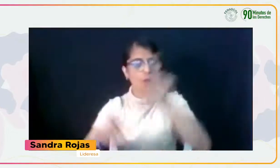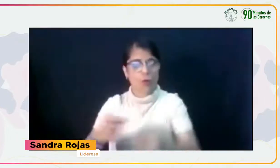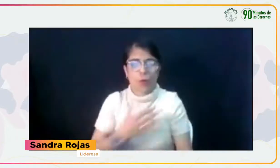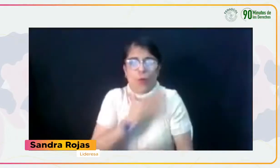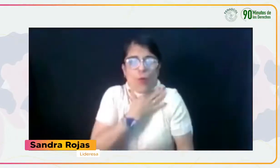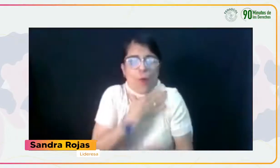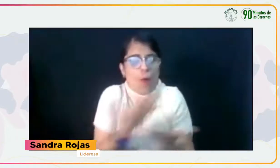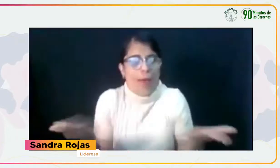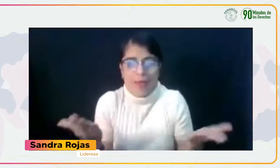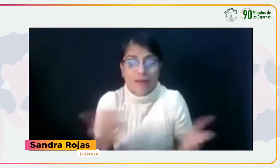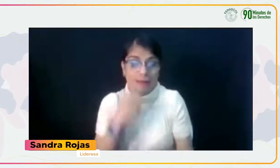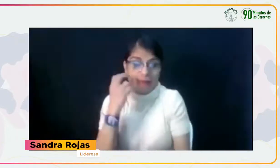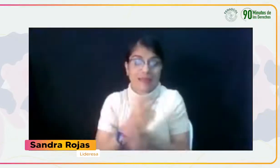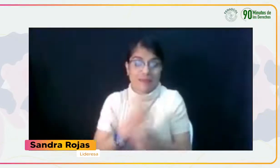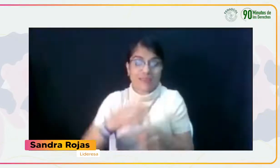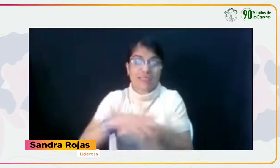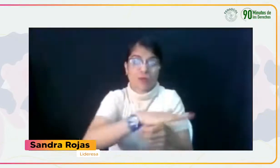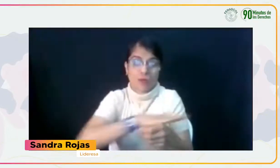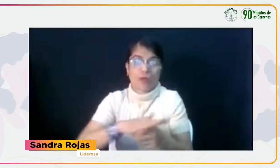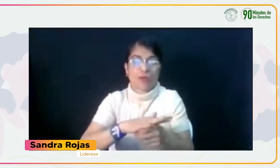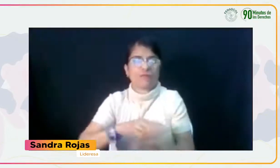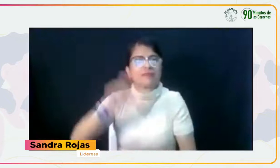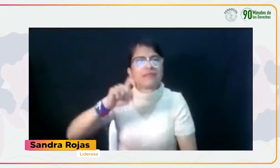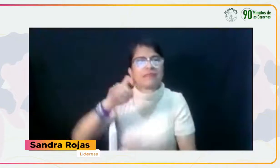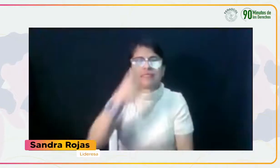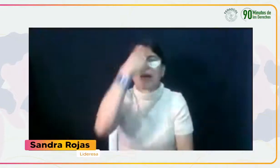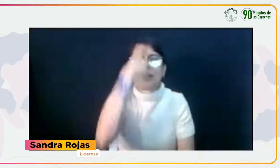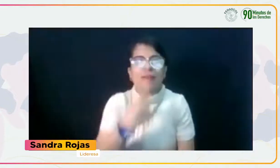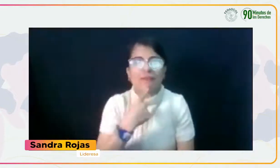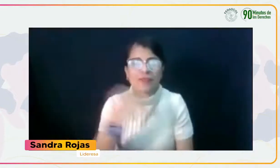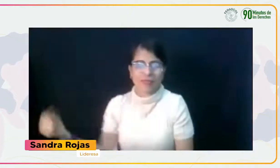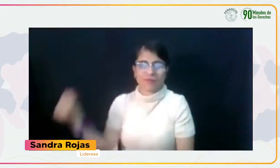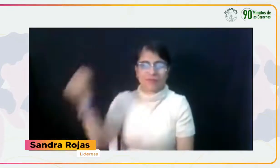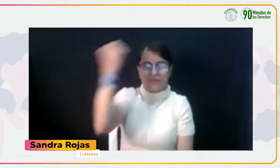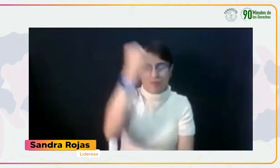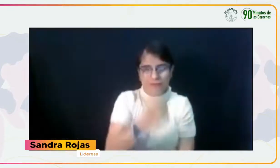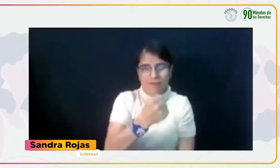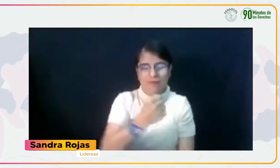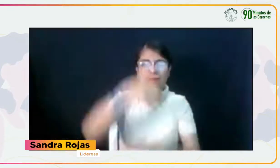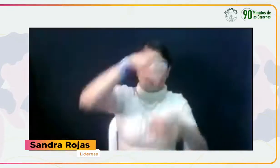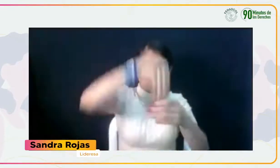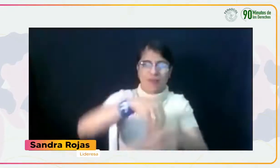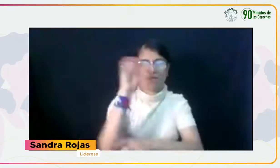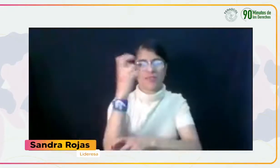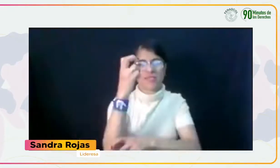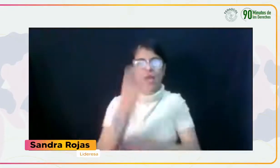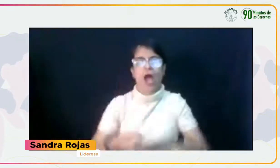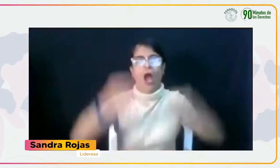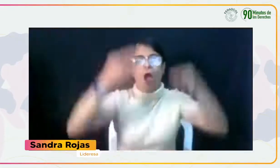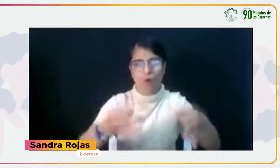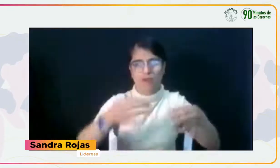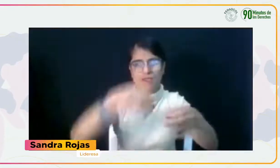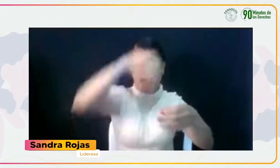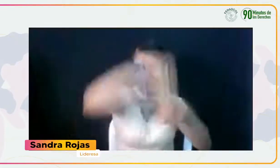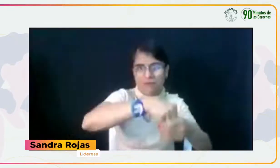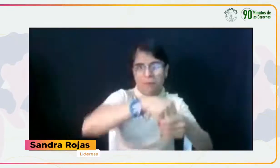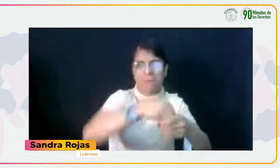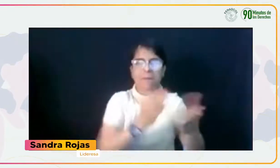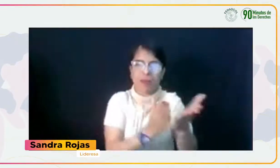ese acceso a la justicia, o no cuento con los medios tecnológicos, o debo cubrir yo misma el servicio de interpretación. Es necesario que